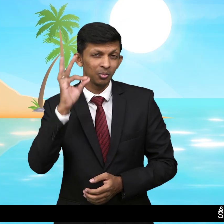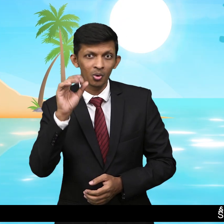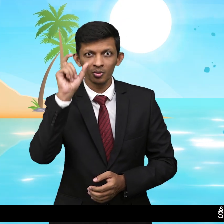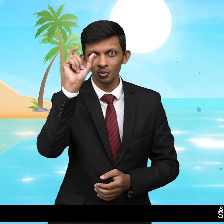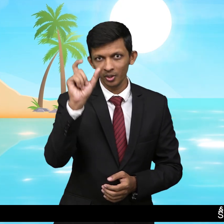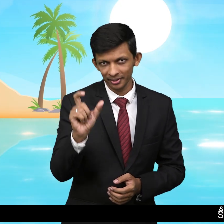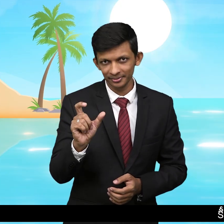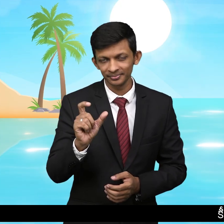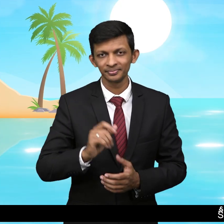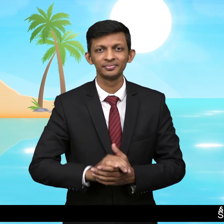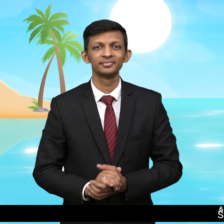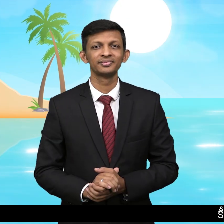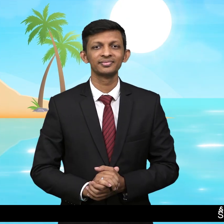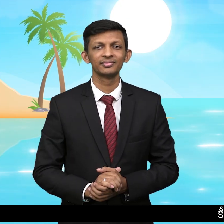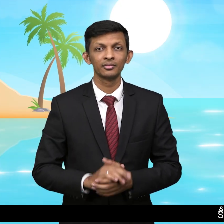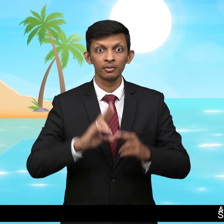కీలక పదాలు: